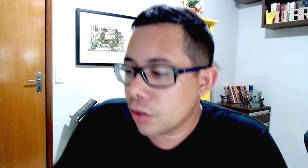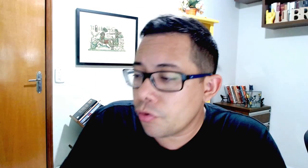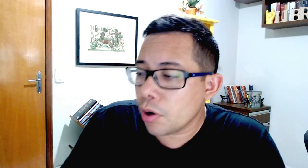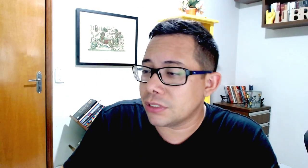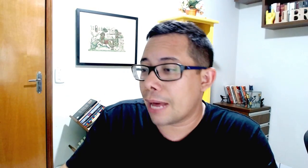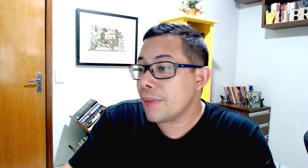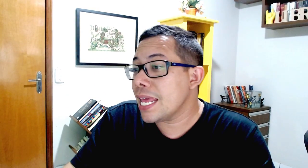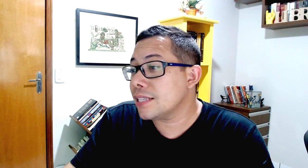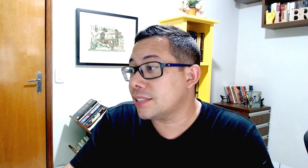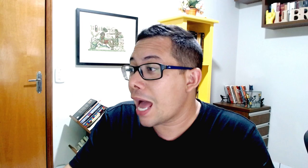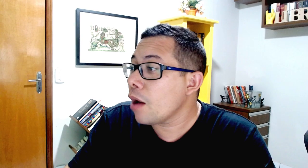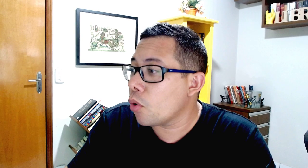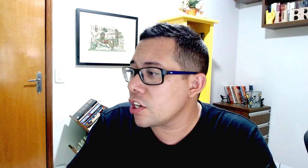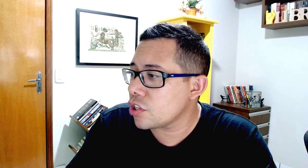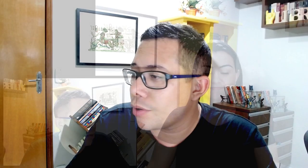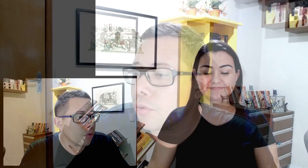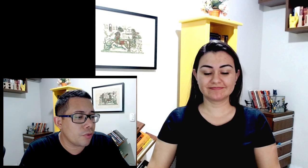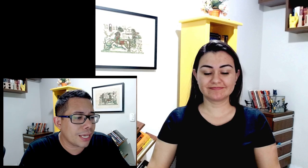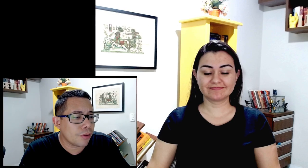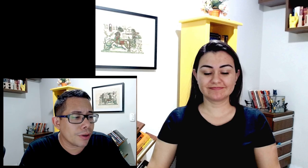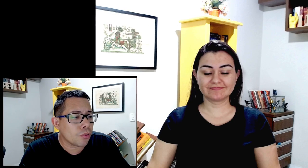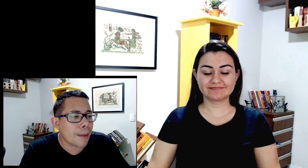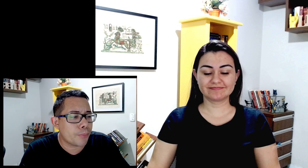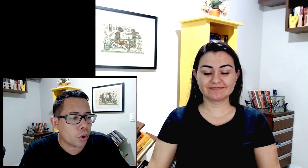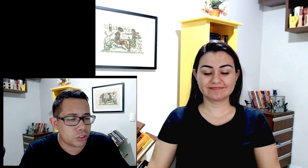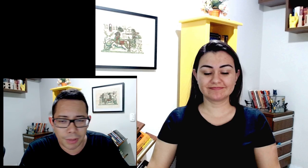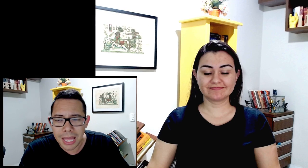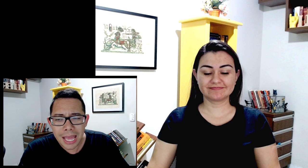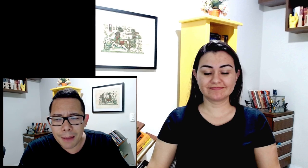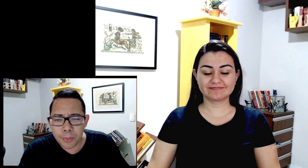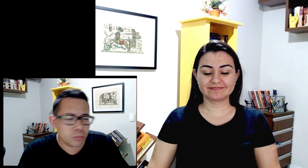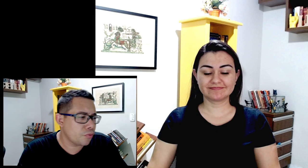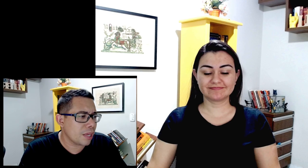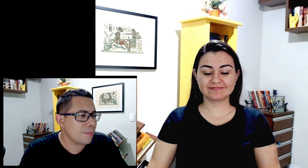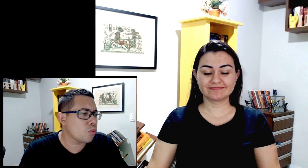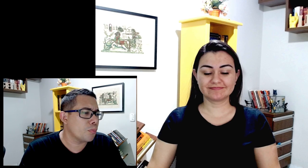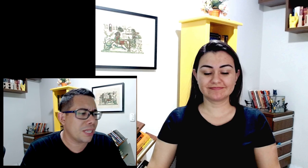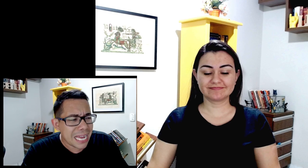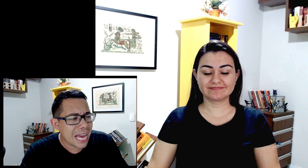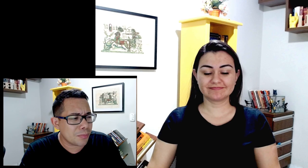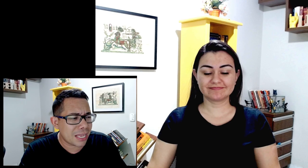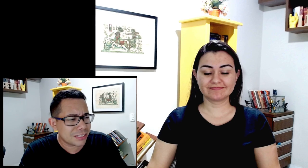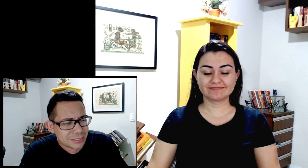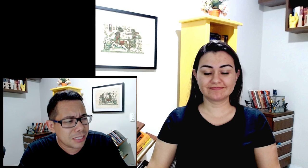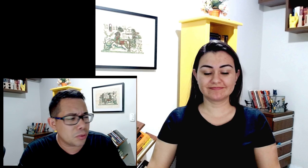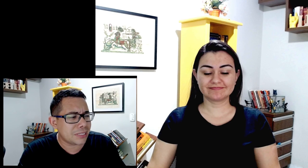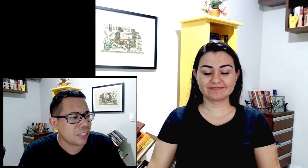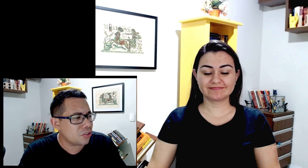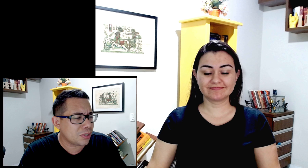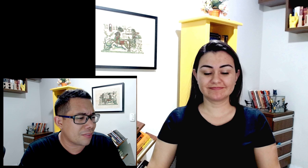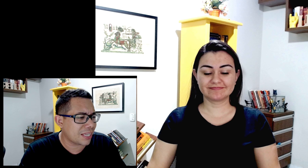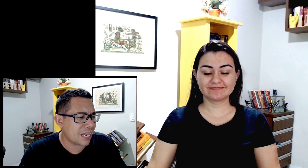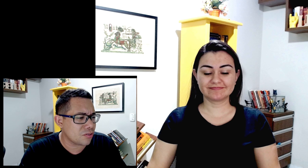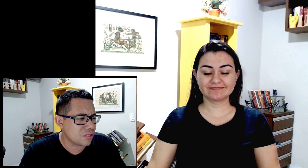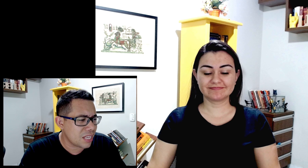então vamos lá beleza agora tiver eu quero ver que ele vem Qual que é a próxima a próxima fiquei meio complicado é assim não entendi o que tava querendo